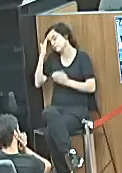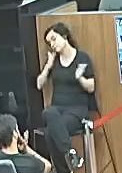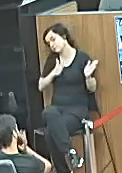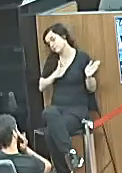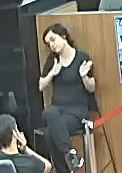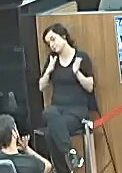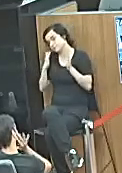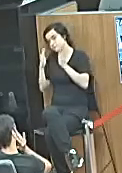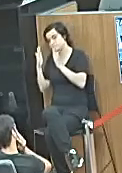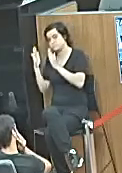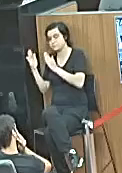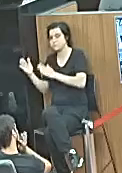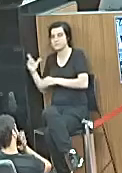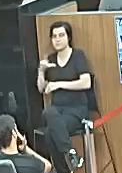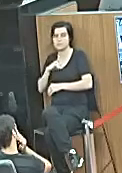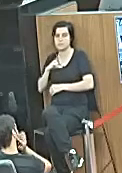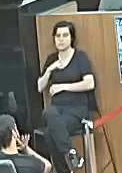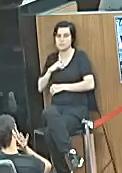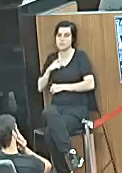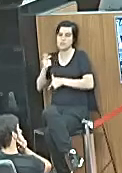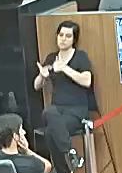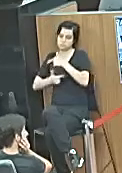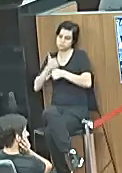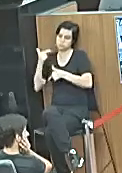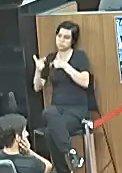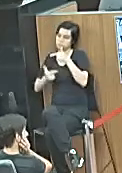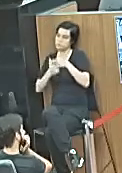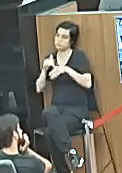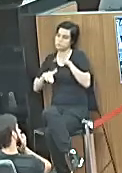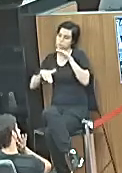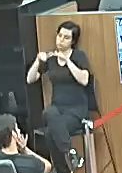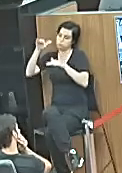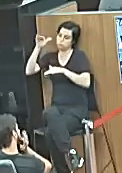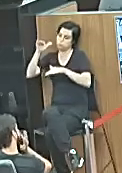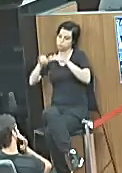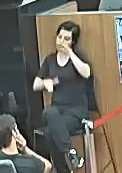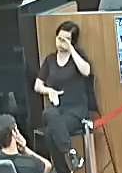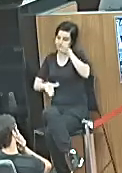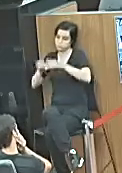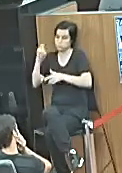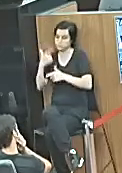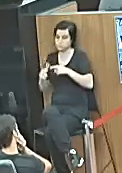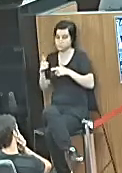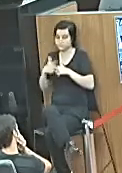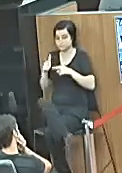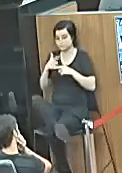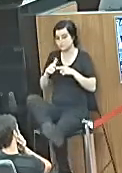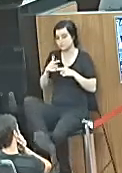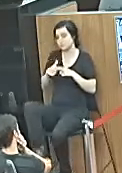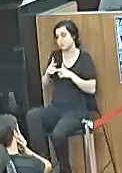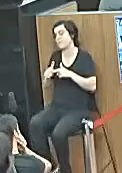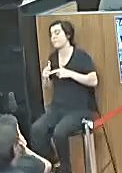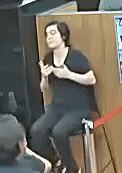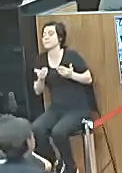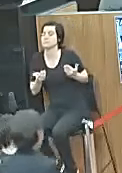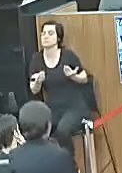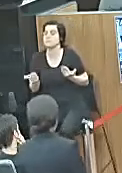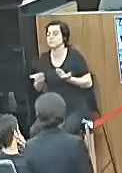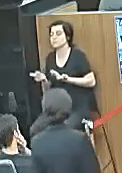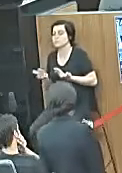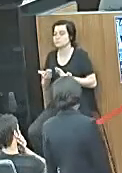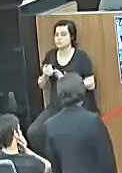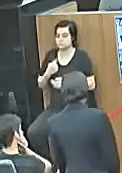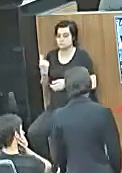de de execução ele já teve altos e baixos né acho que a gente está hoje em um momento e e